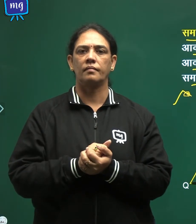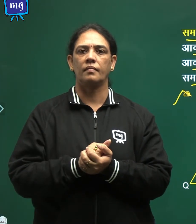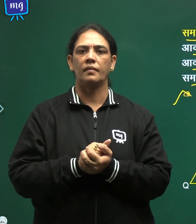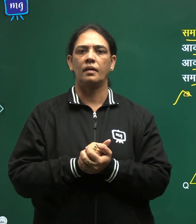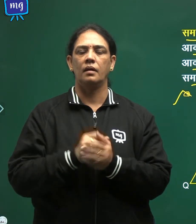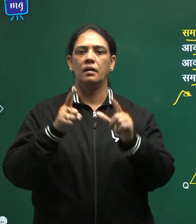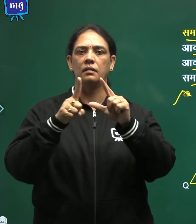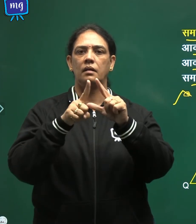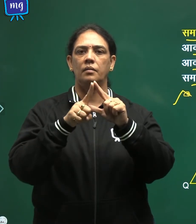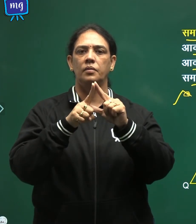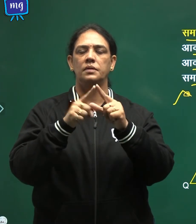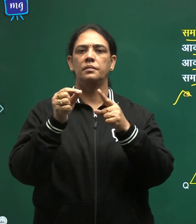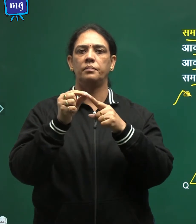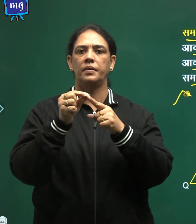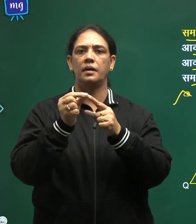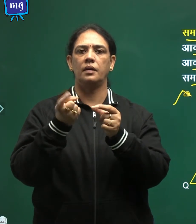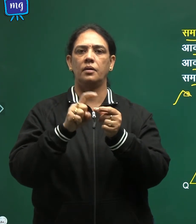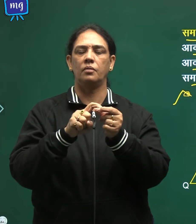त्रिभुज PQR